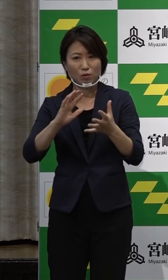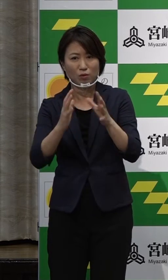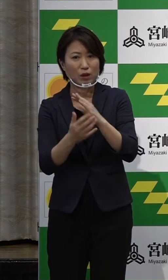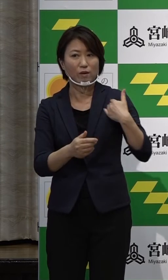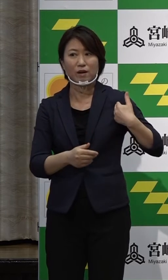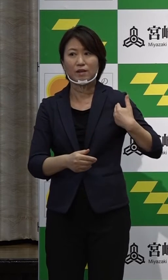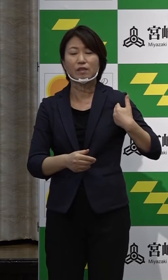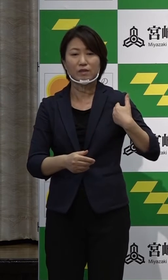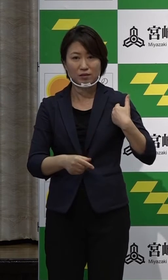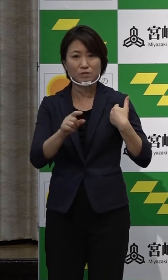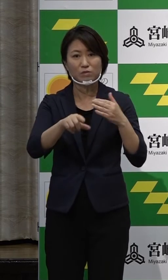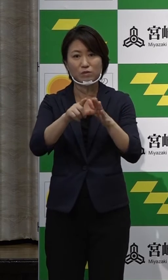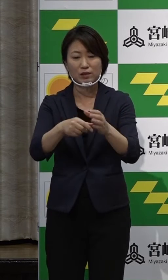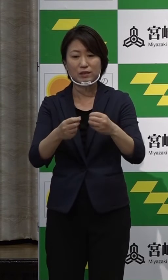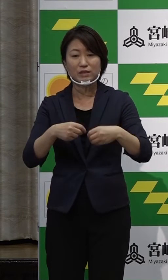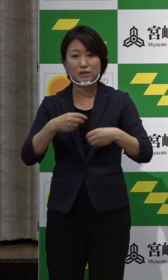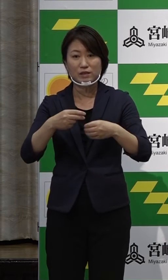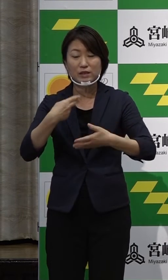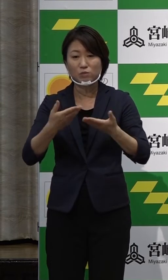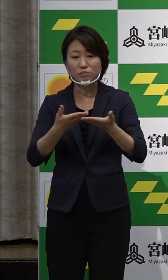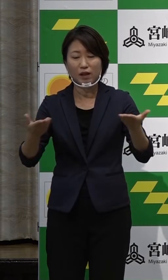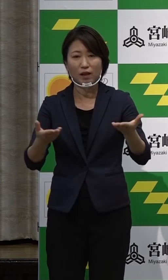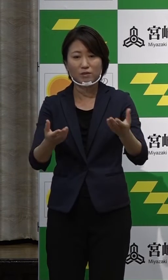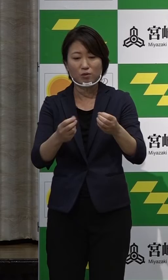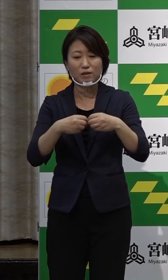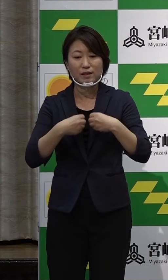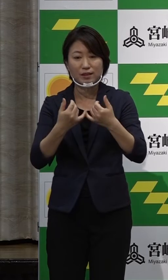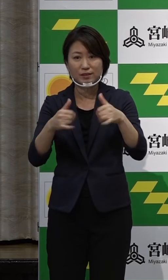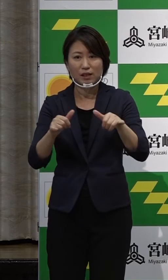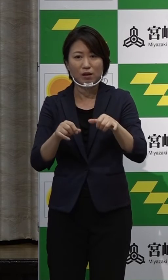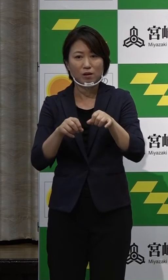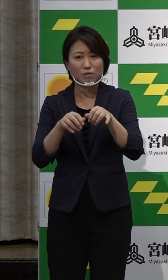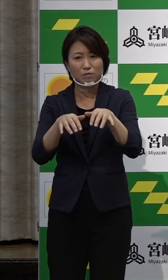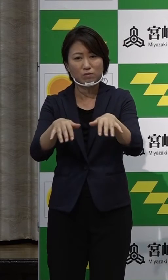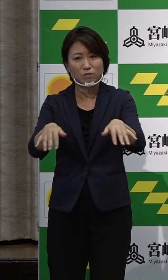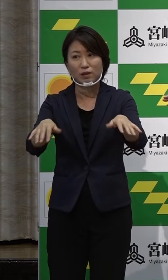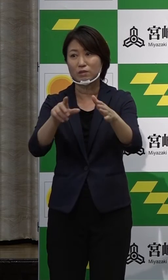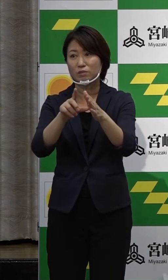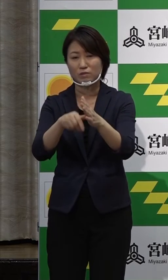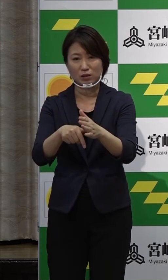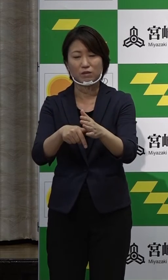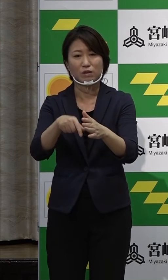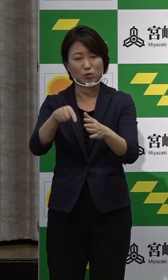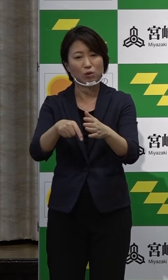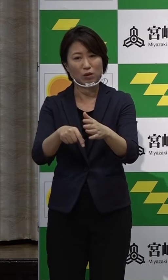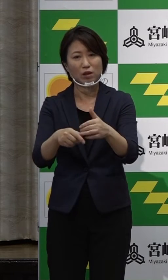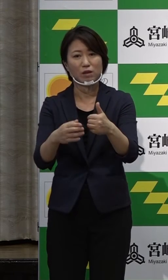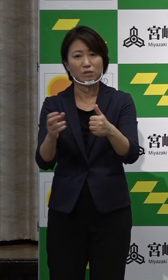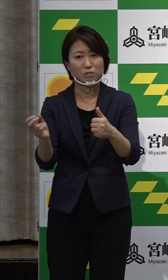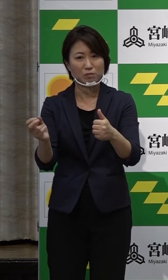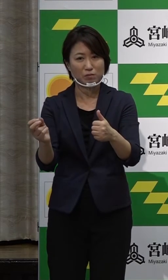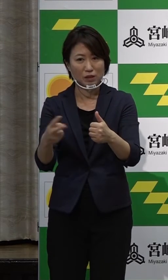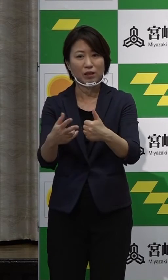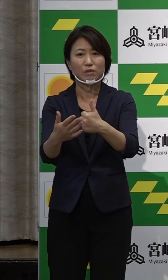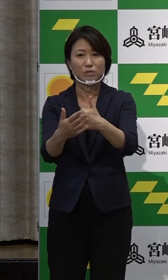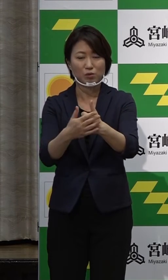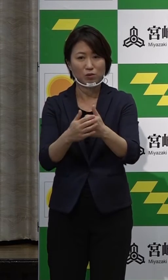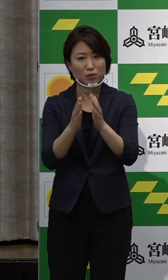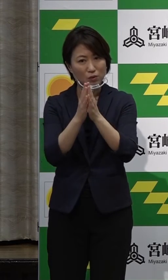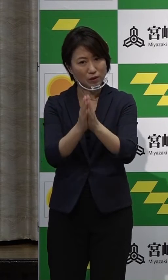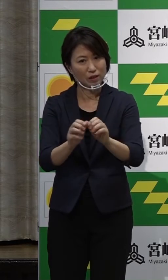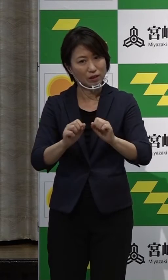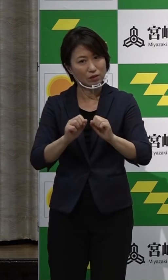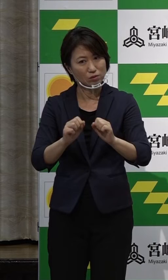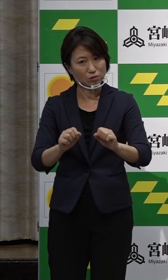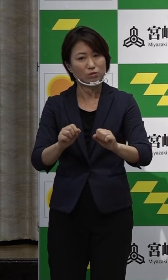やはり飲食店での感染者がどんどん増えていくような状況があれば、そこはご協力をいただくような必要性が出てこ